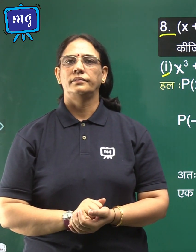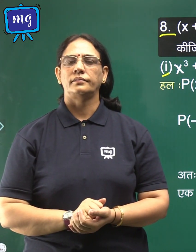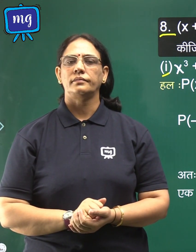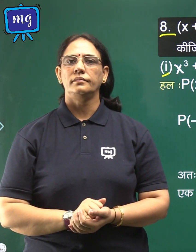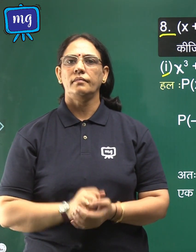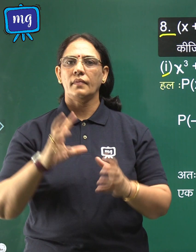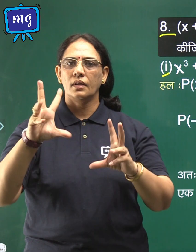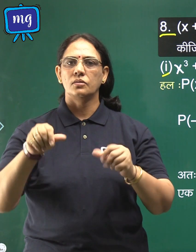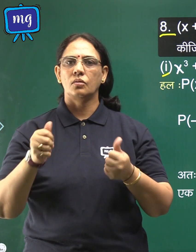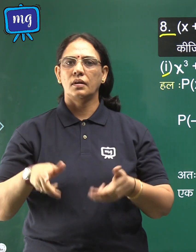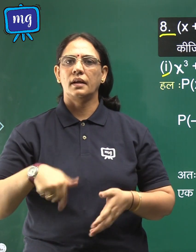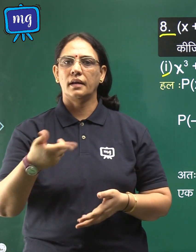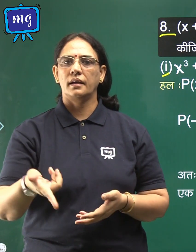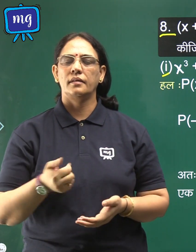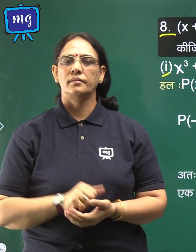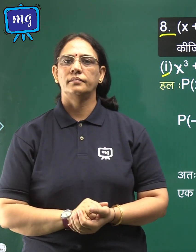सॉल्व करेंगे,